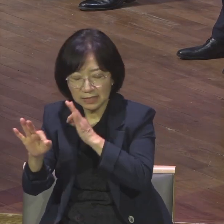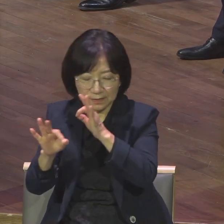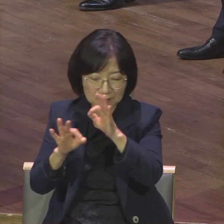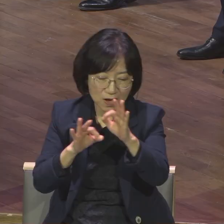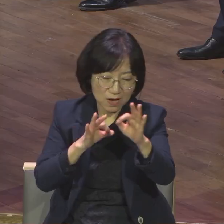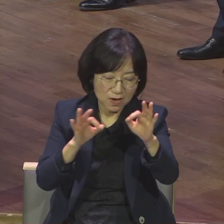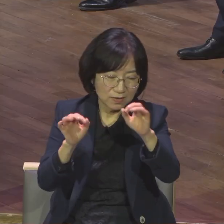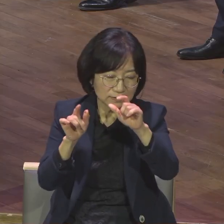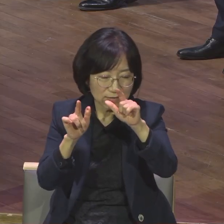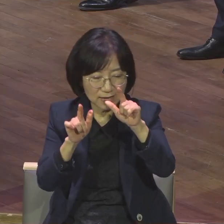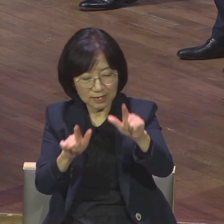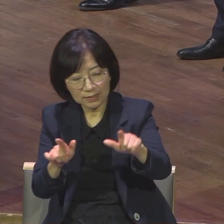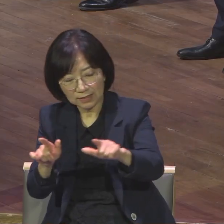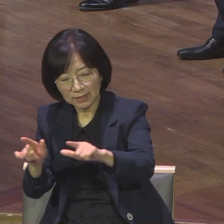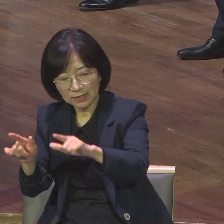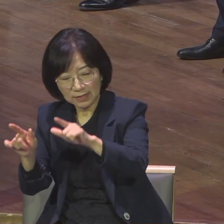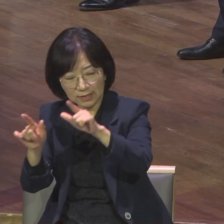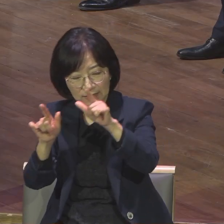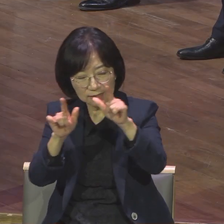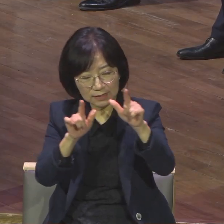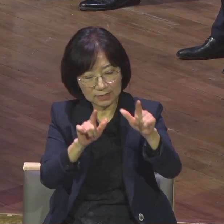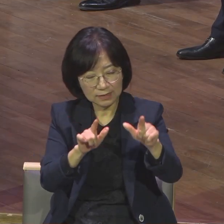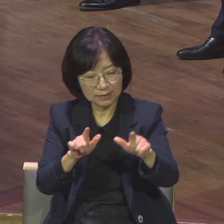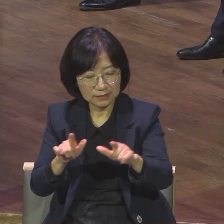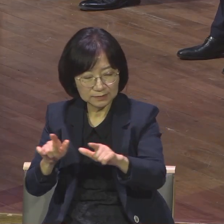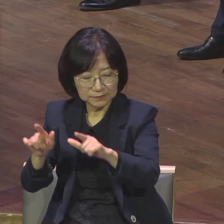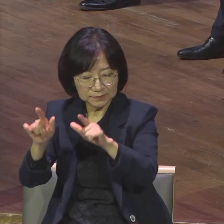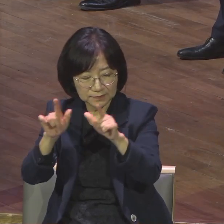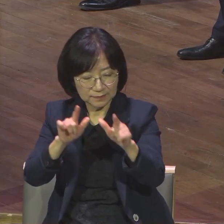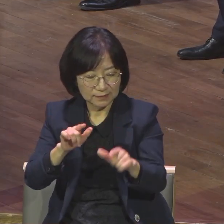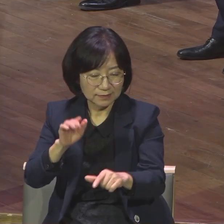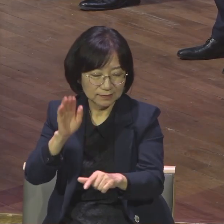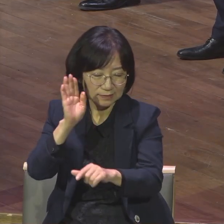하늘의 크신 능력이